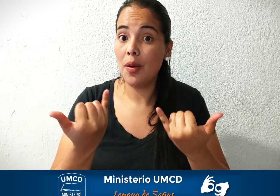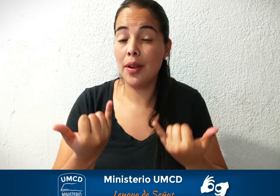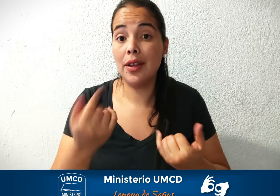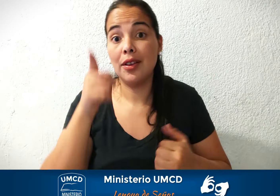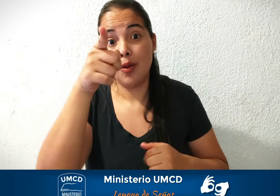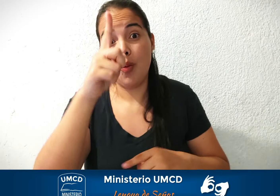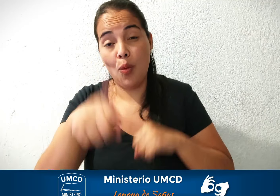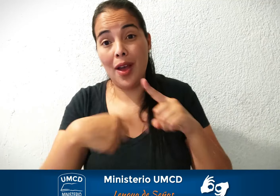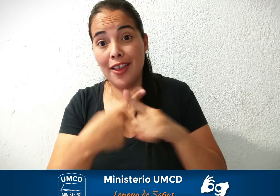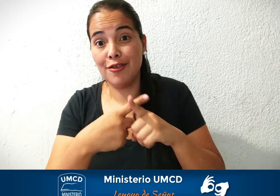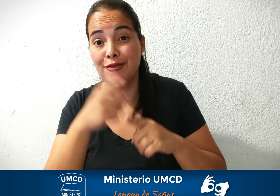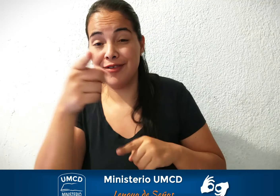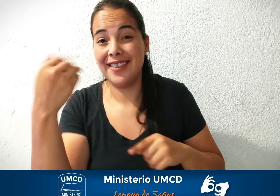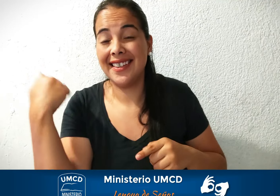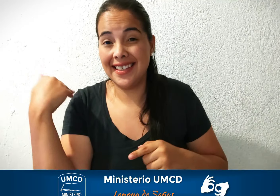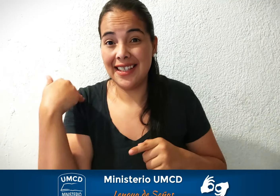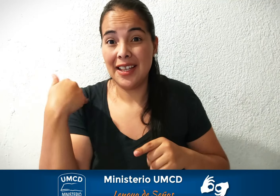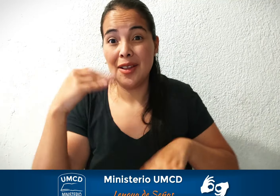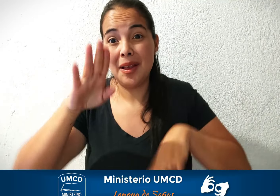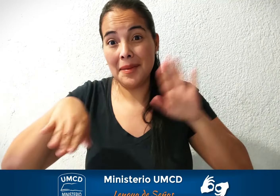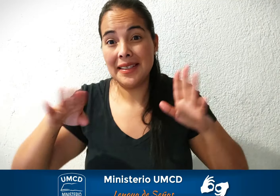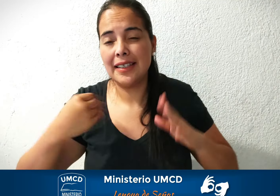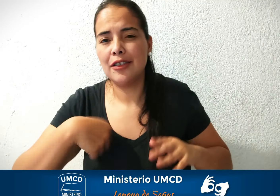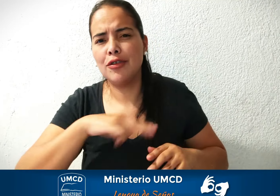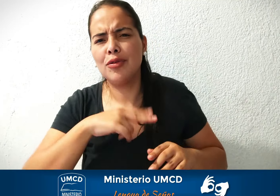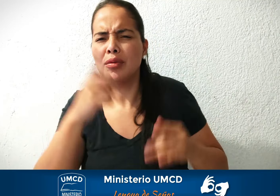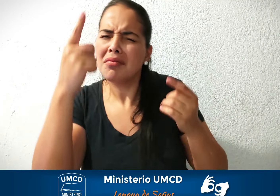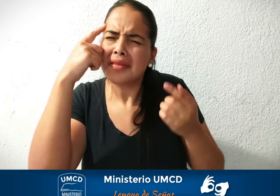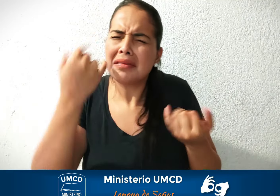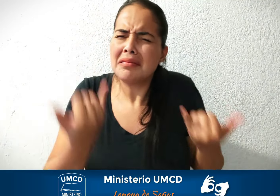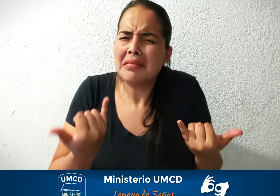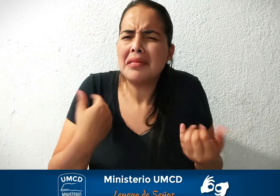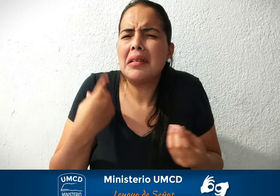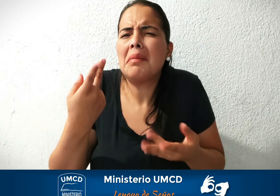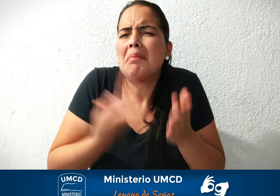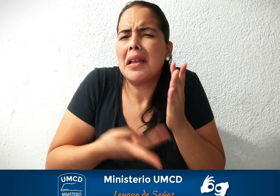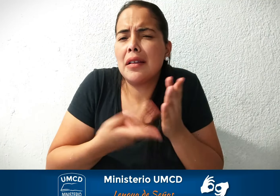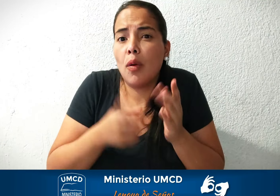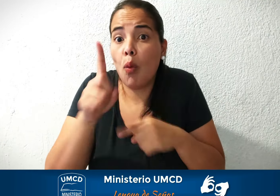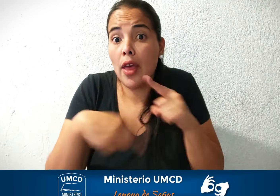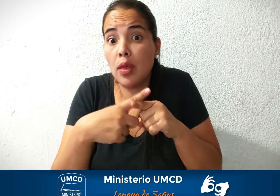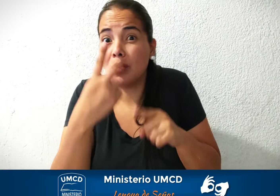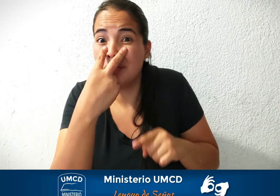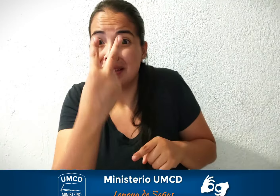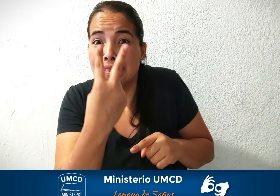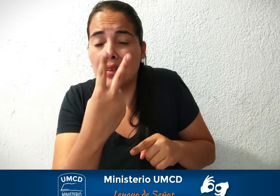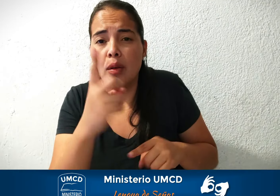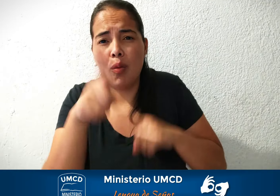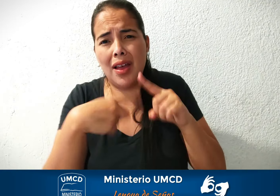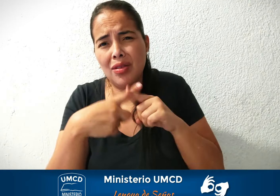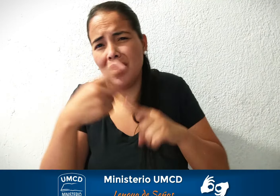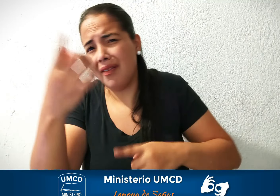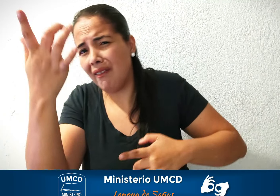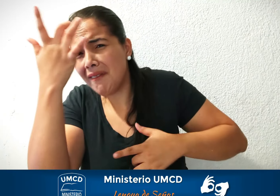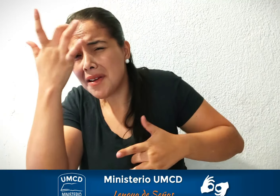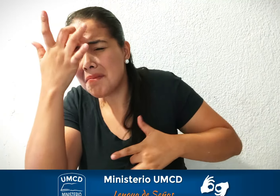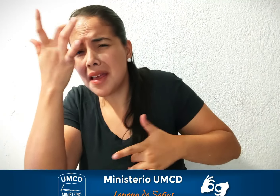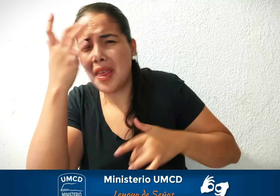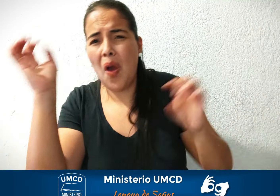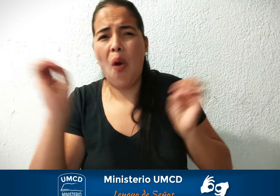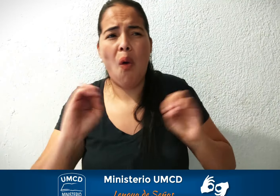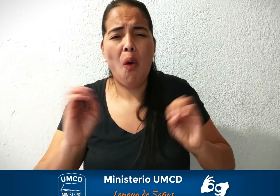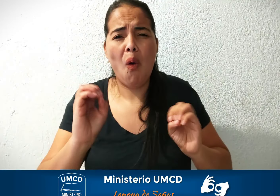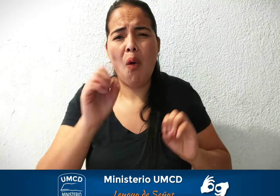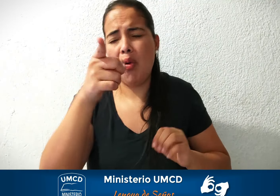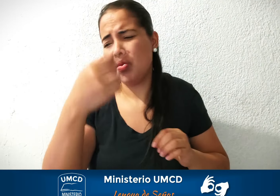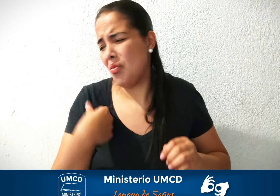Así que, en medio de esta situación, pues nos resulta interesante ver que la enfermedad no solamente